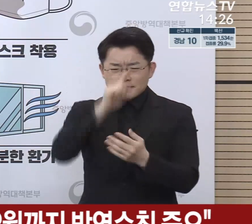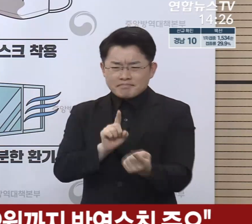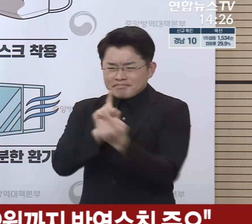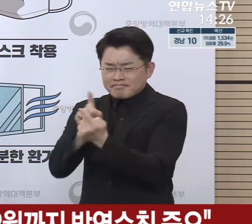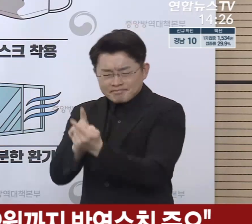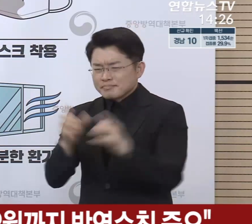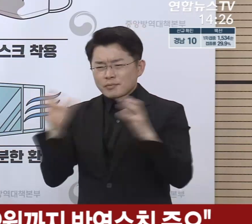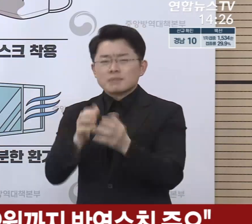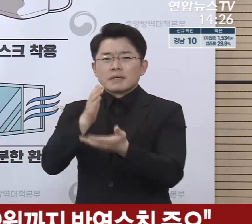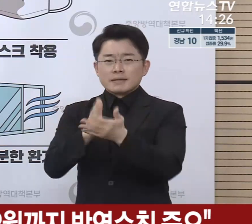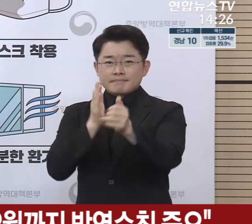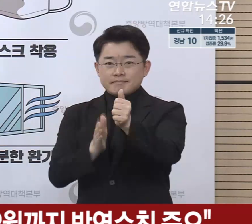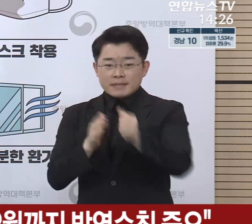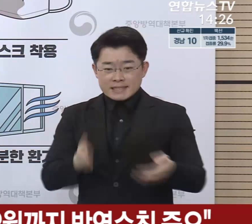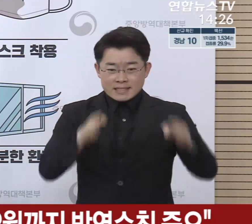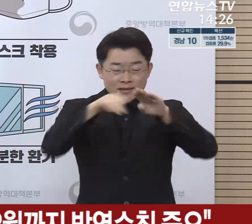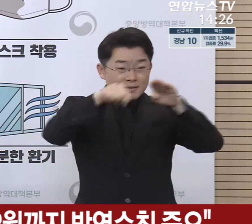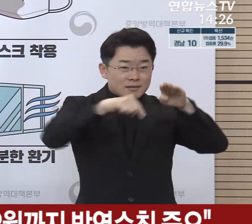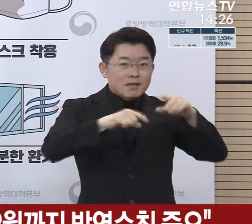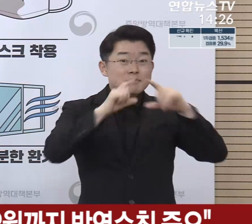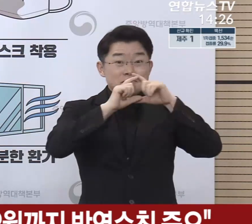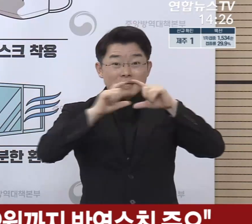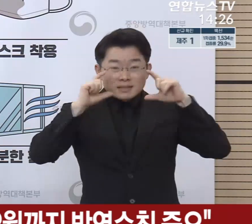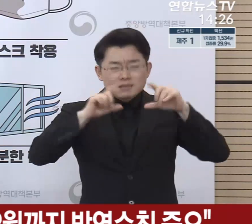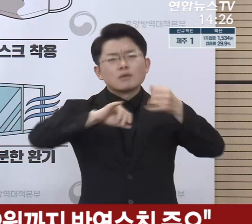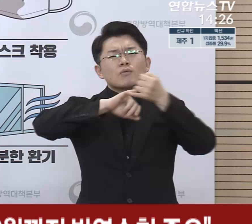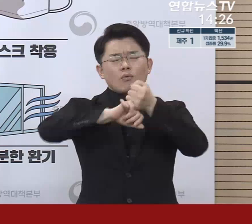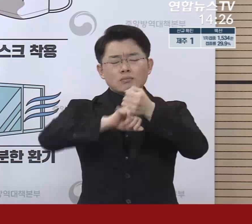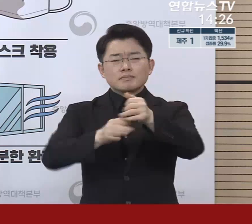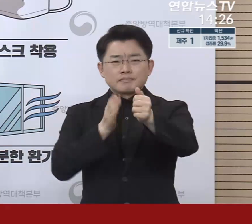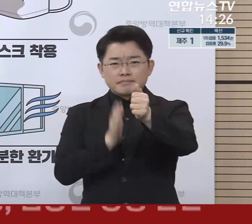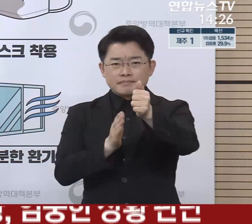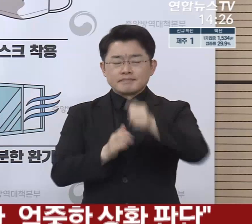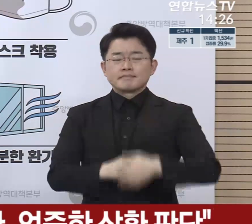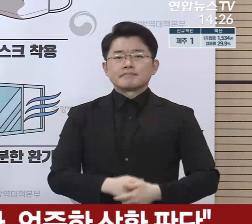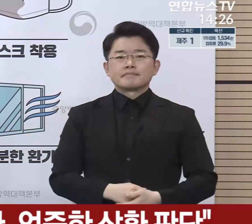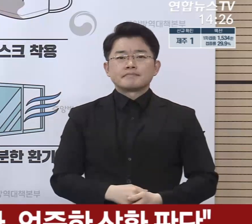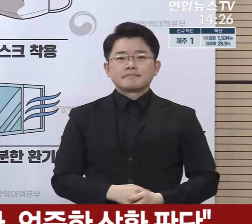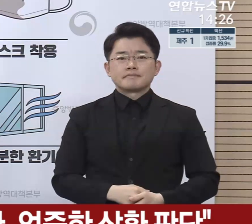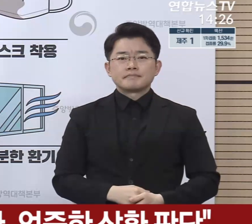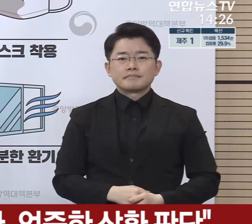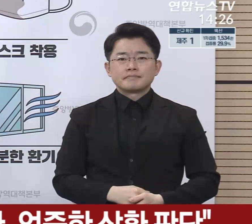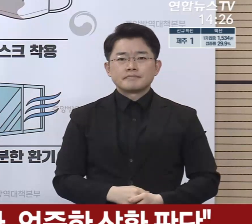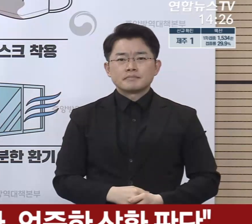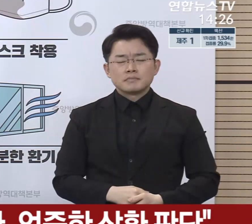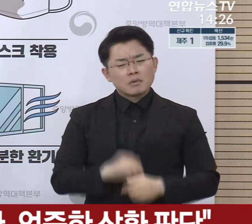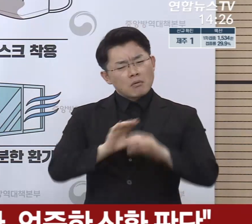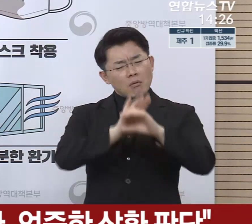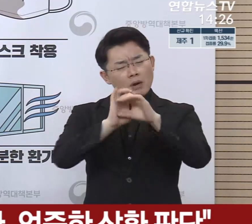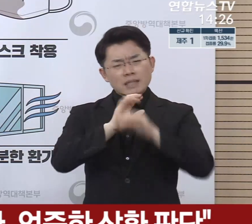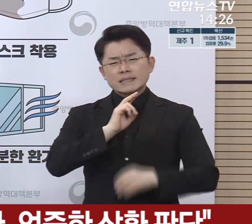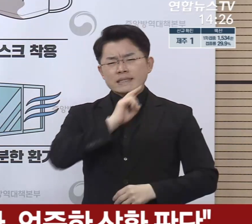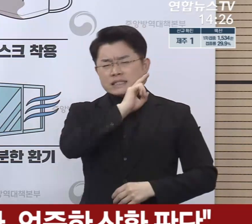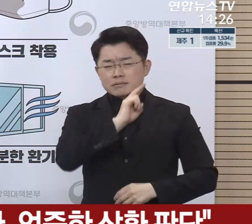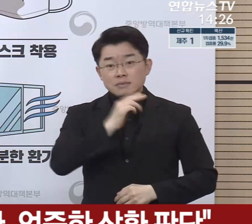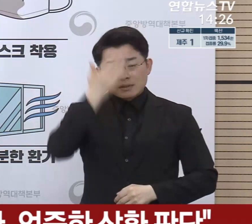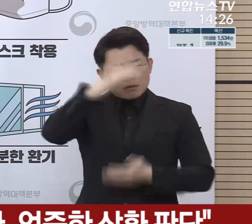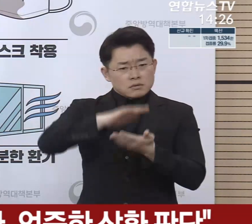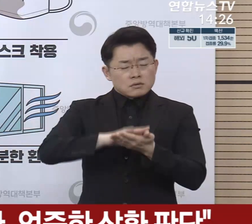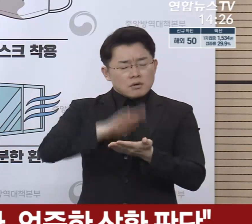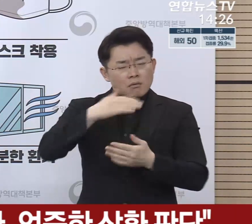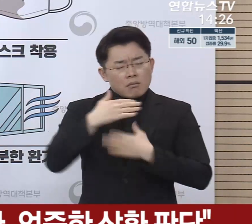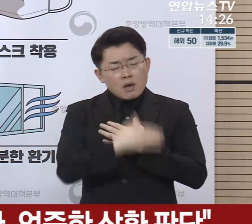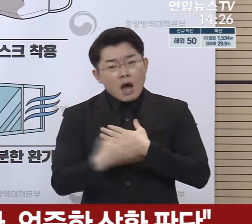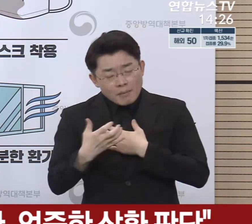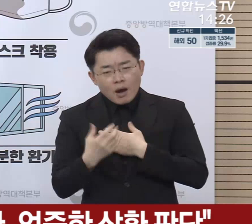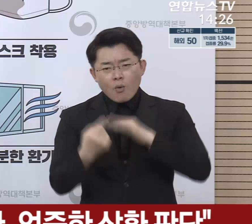주시고 실내에서는 마스크 벗는 상황을 최대한 피해 주시고 조금이라도 의심 증상이 있으면